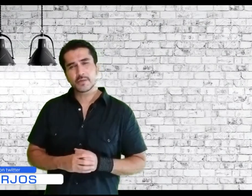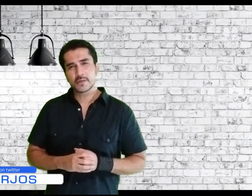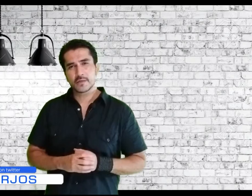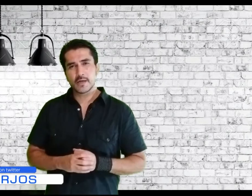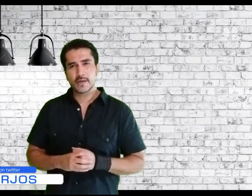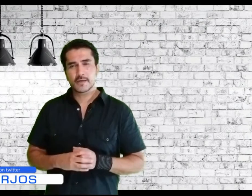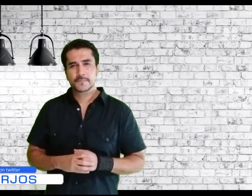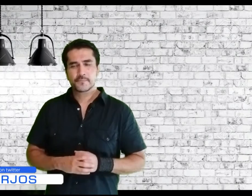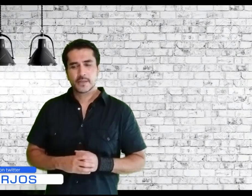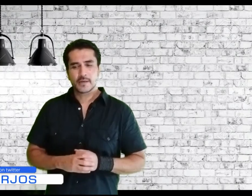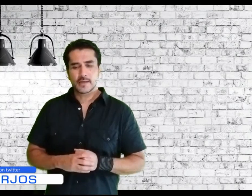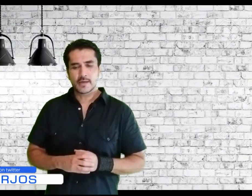tienen